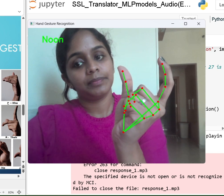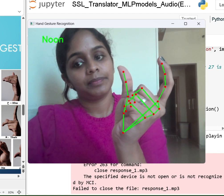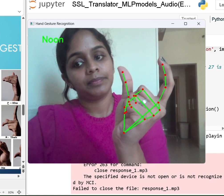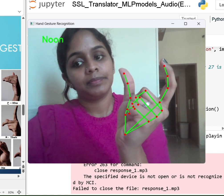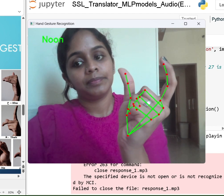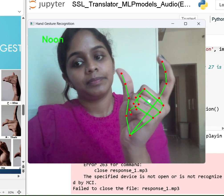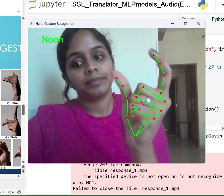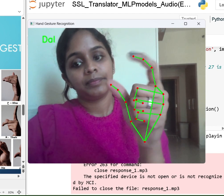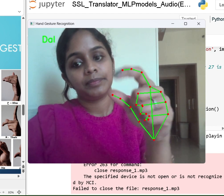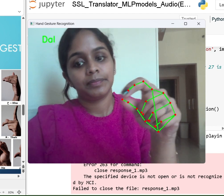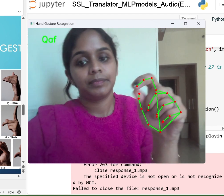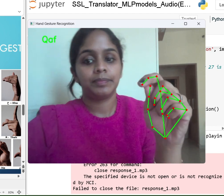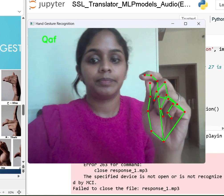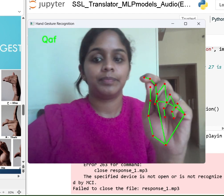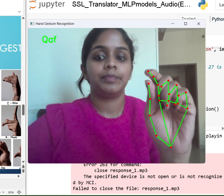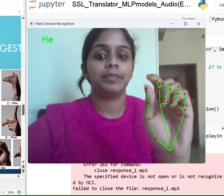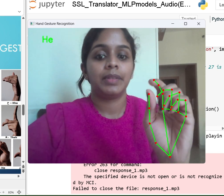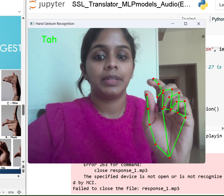نون